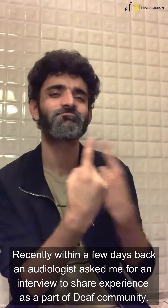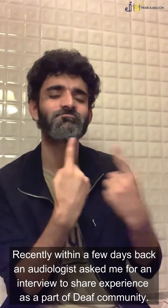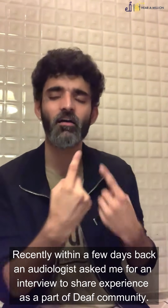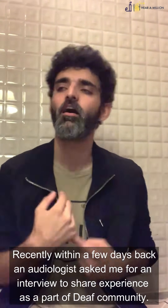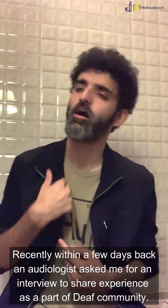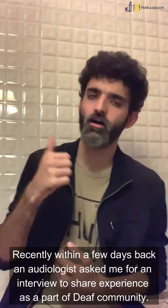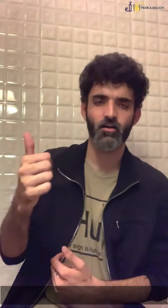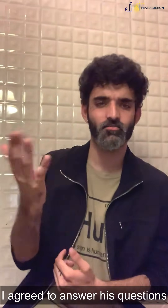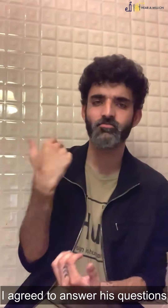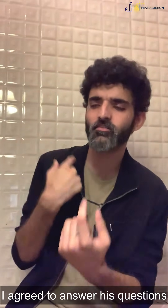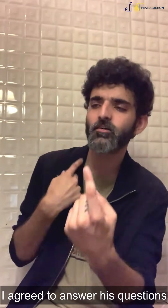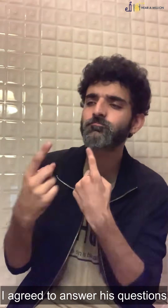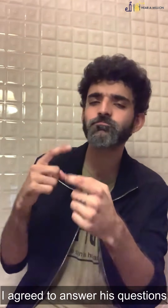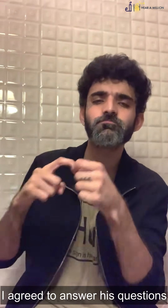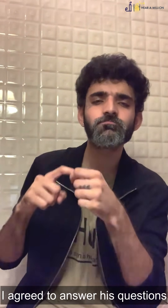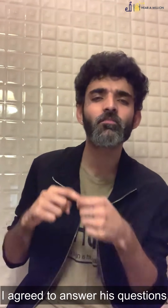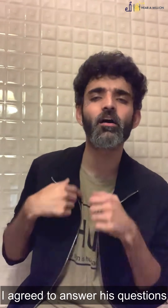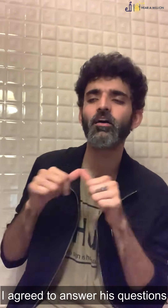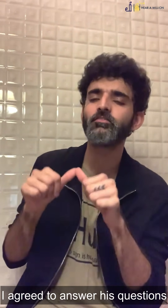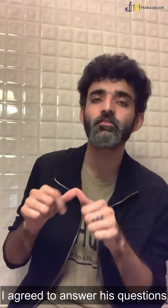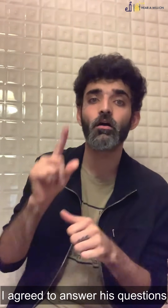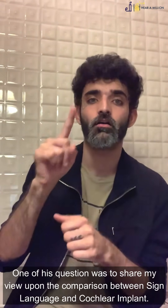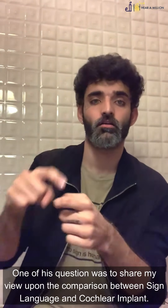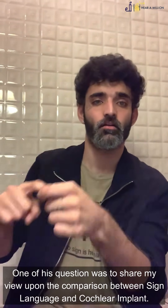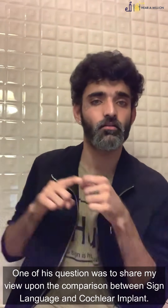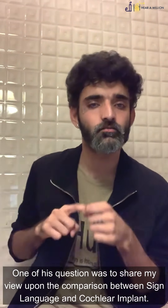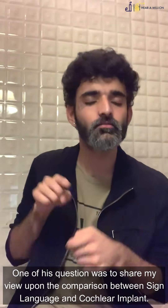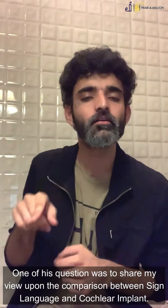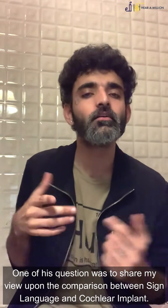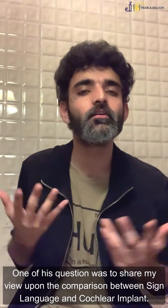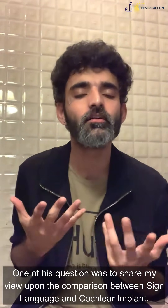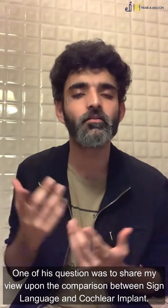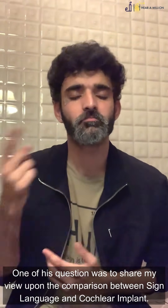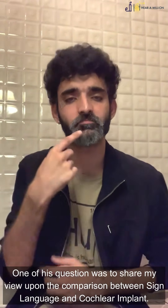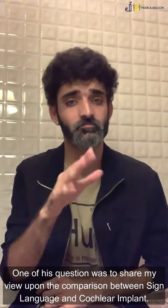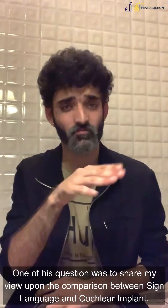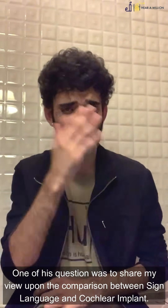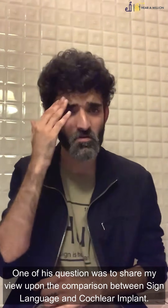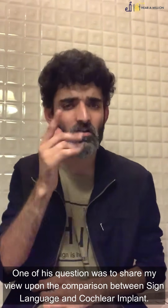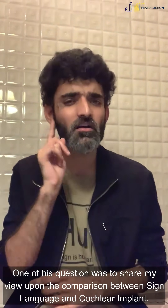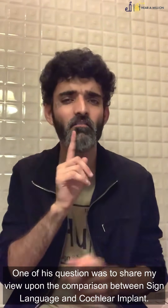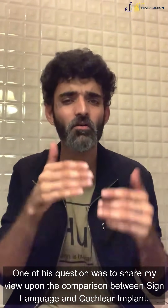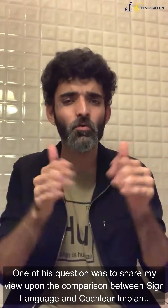के अनुभवों के बारे में पूछा, जिसमें से एक यह सवाल था। उन्होंने कहा कि जैसा कि आप जानते हैं, कई लोग